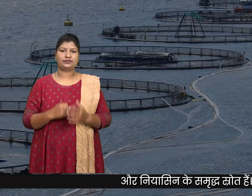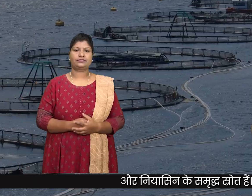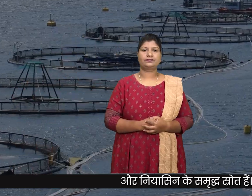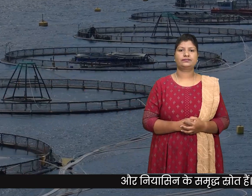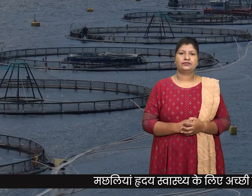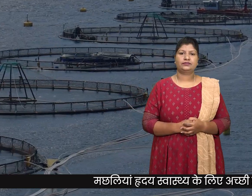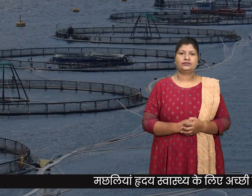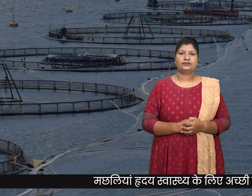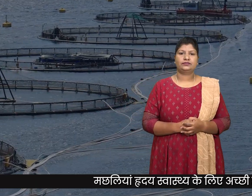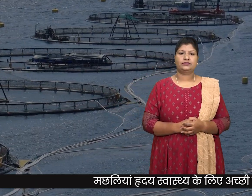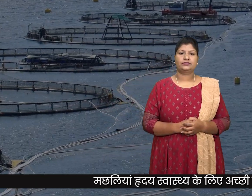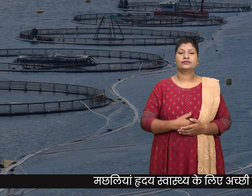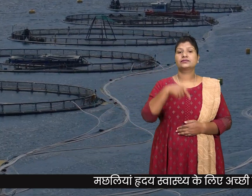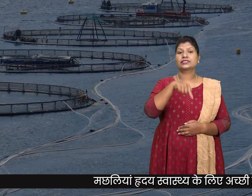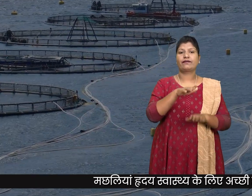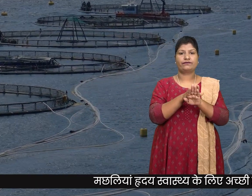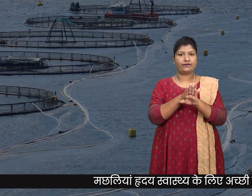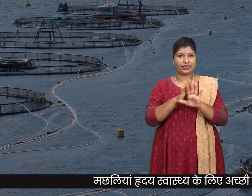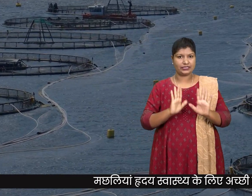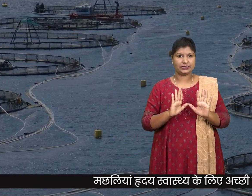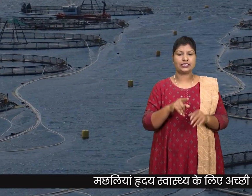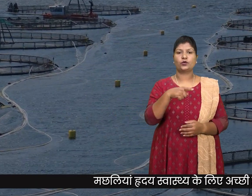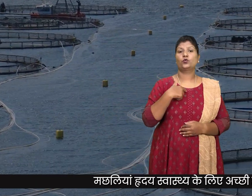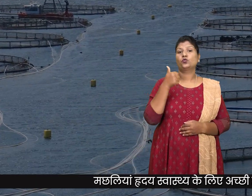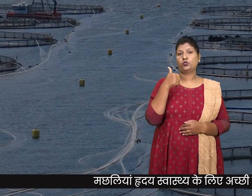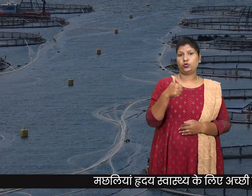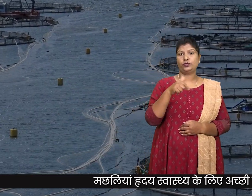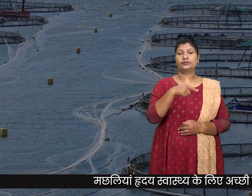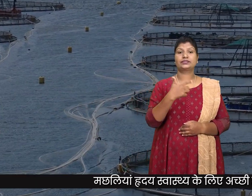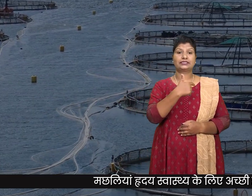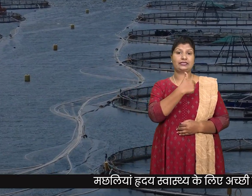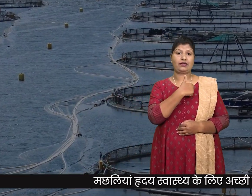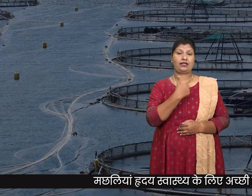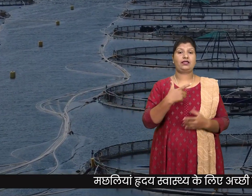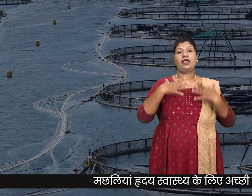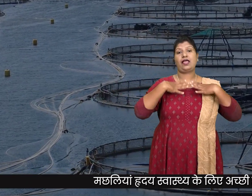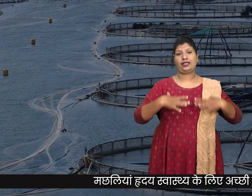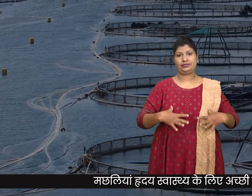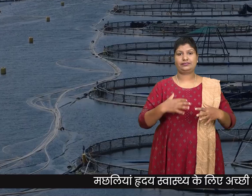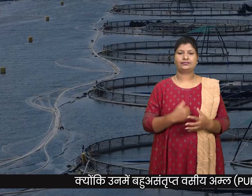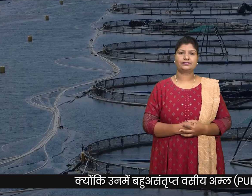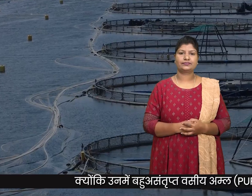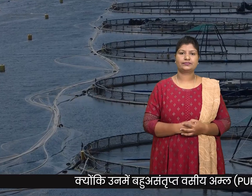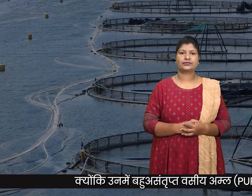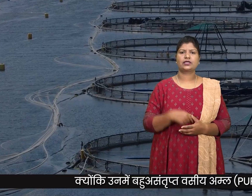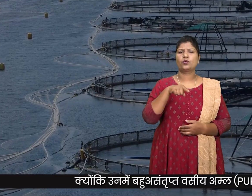मछलियाँ हृदय स्वास्थ्य के लिए अच्छी होती हैं। क्योंकि